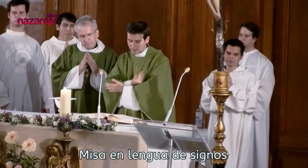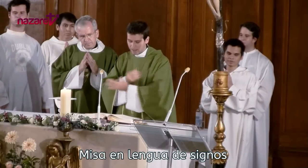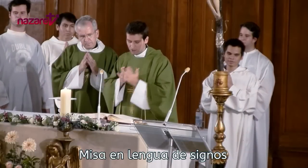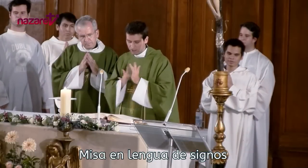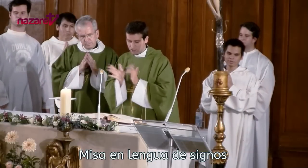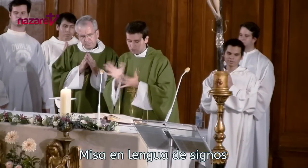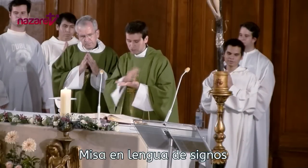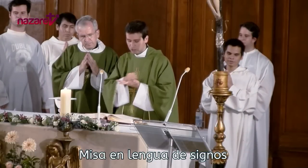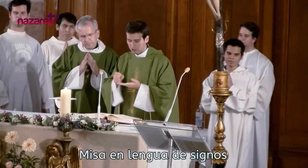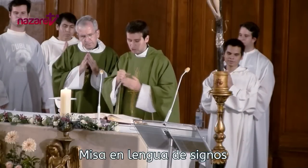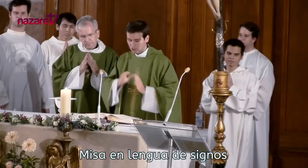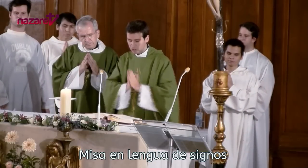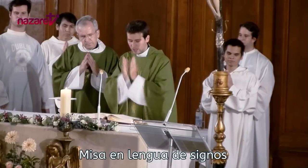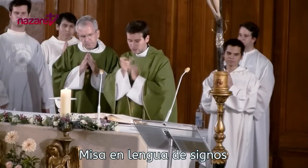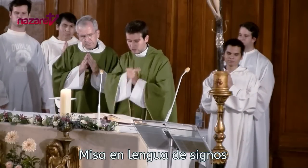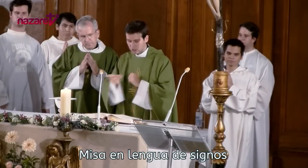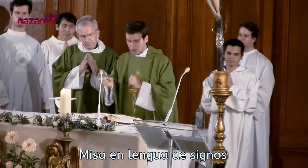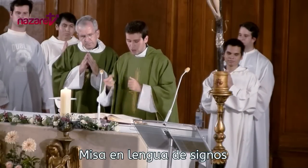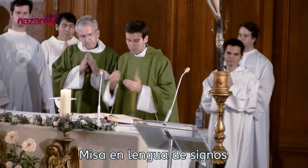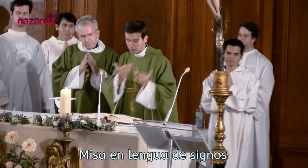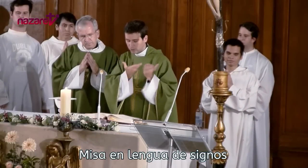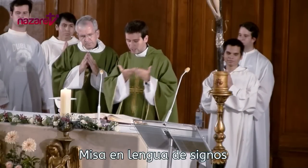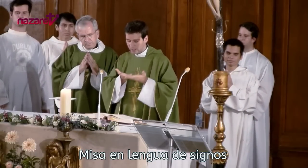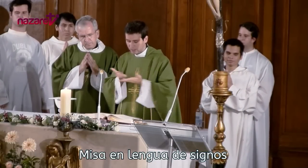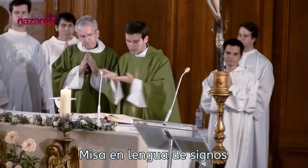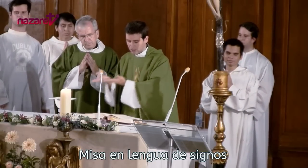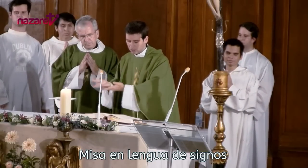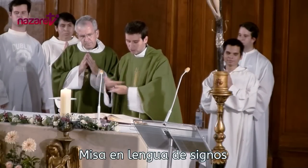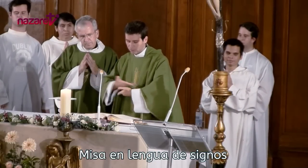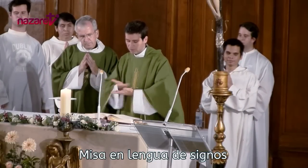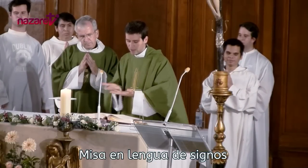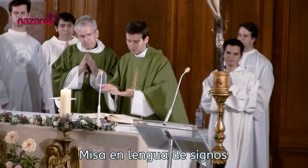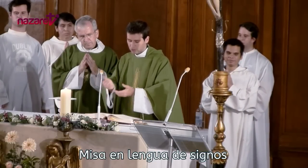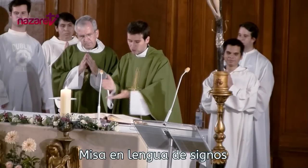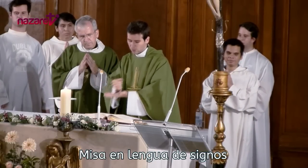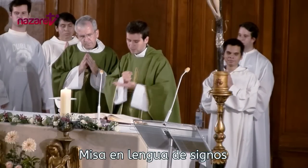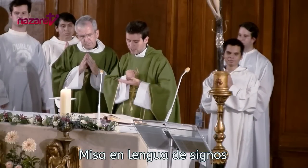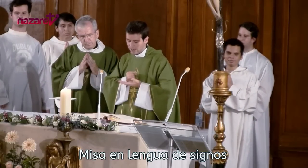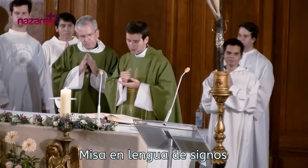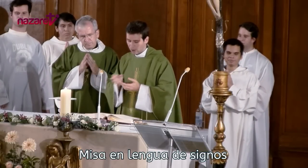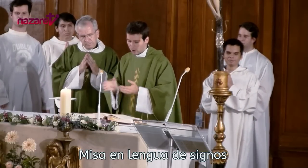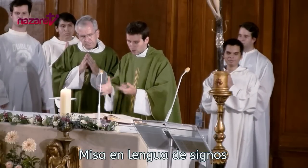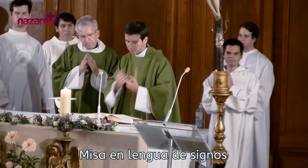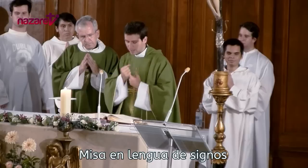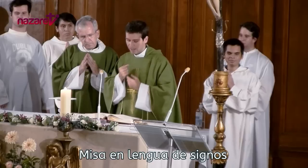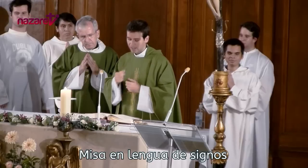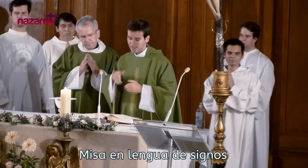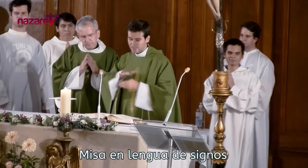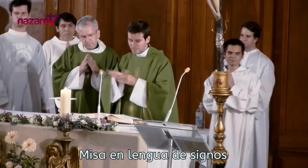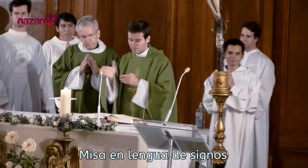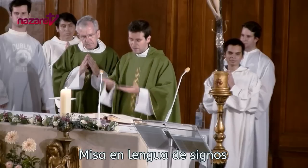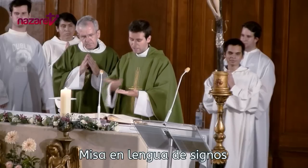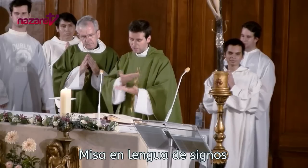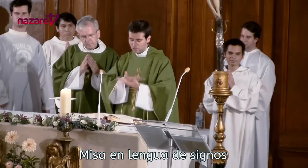Niño Jesús y todos los santos, por cuya intercesión confiamos obtener siempre tu